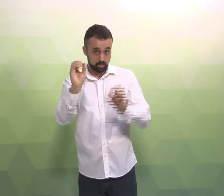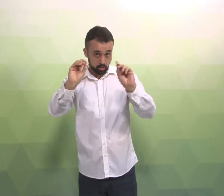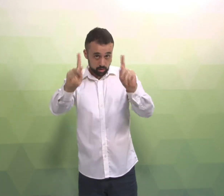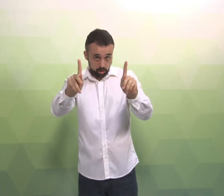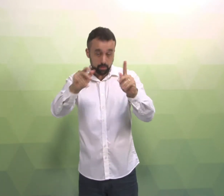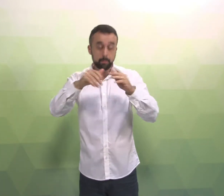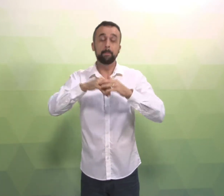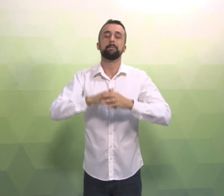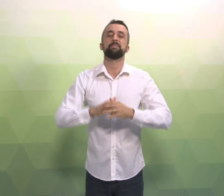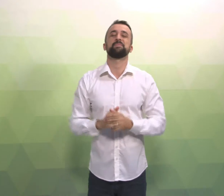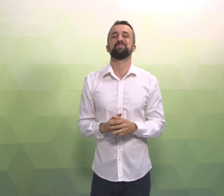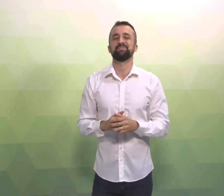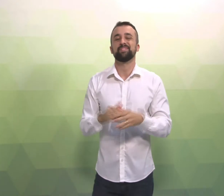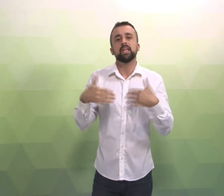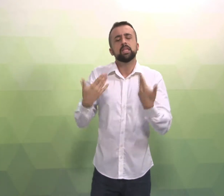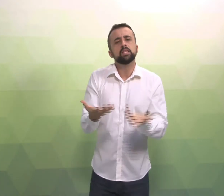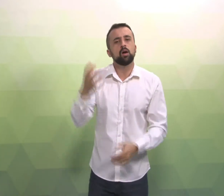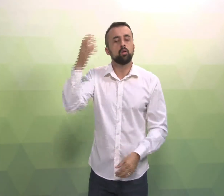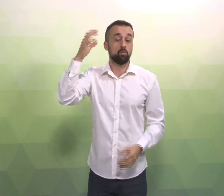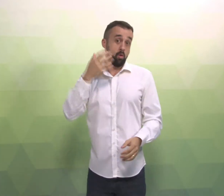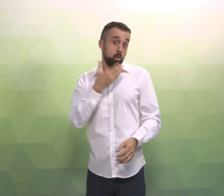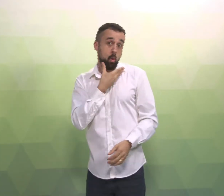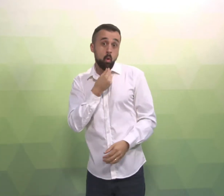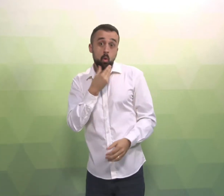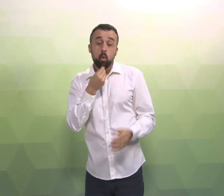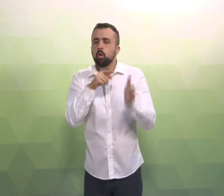das páginas 3 a 6.